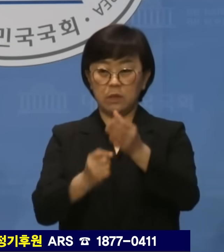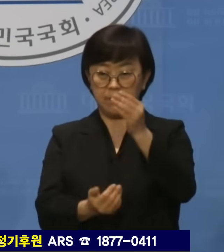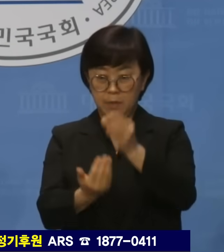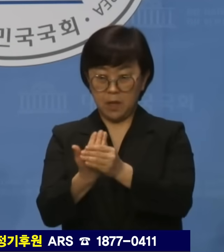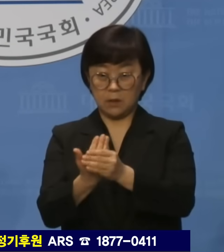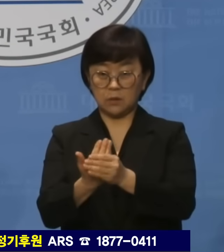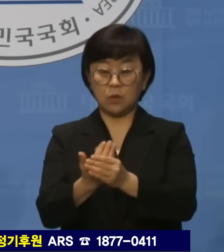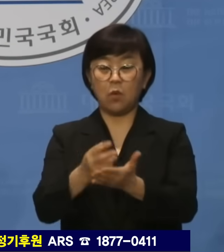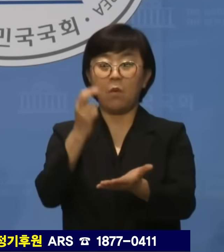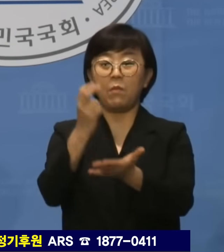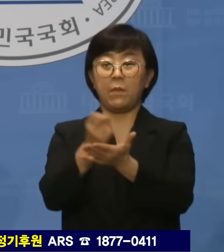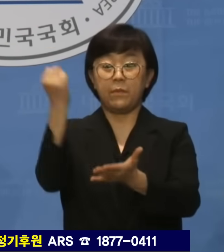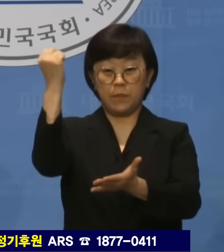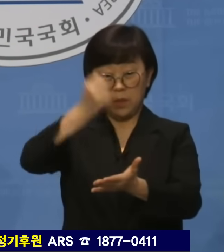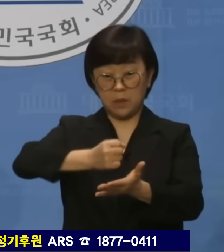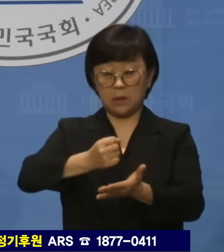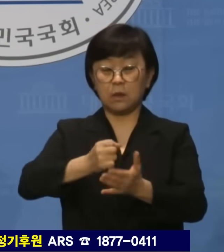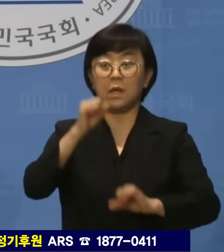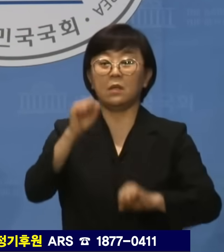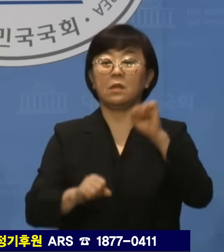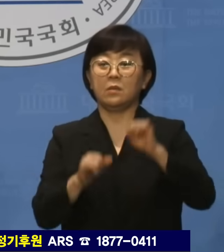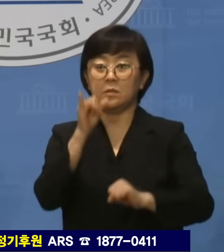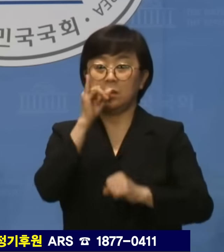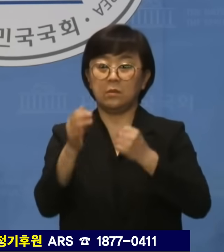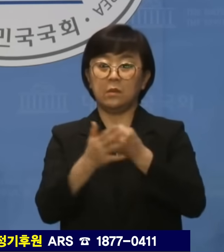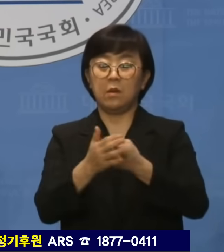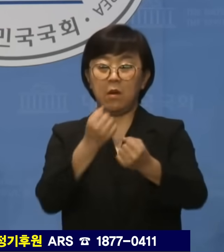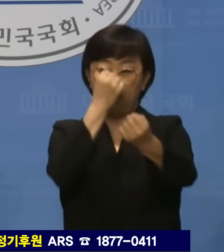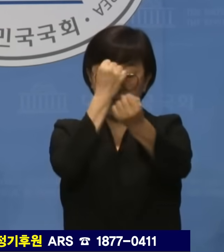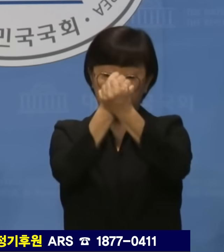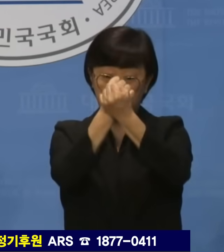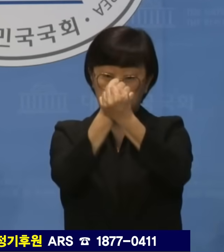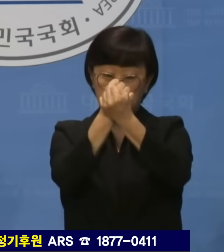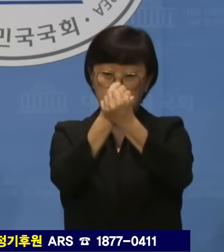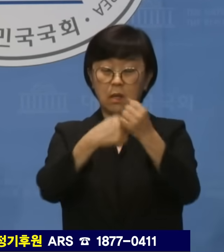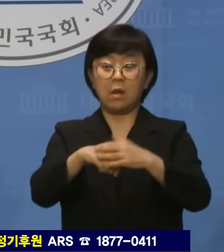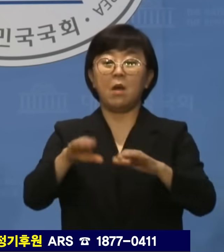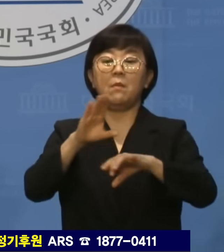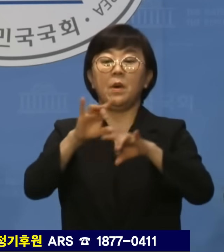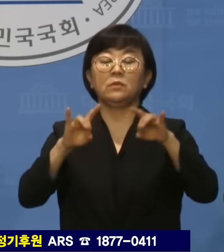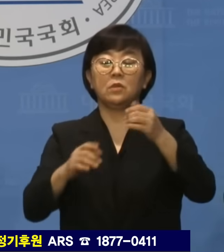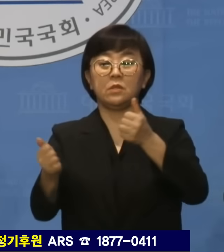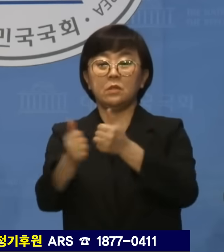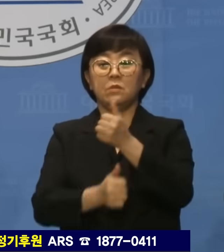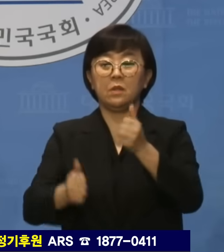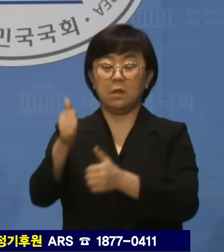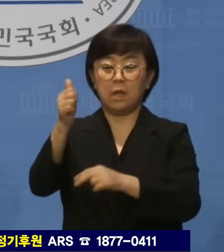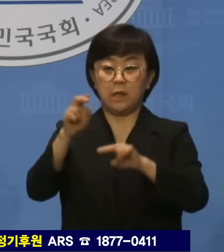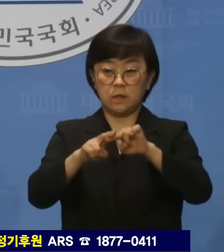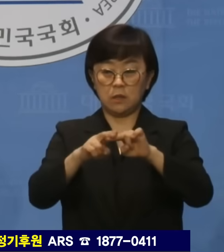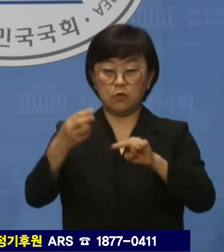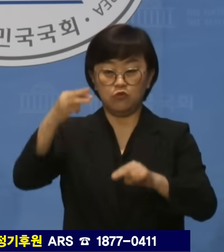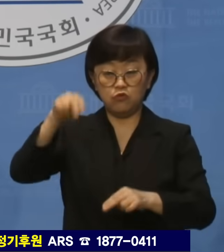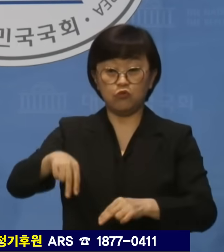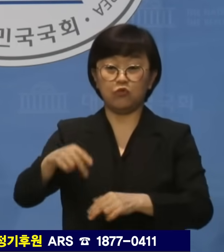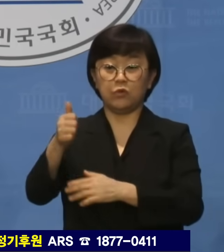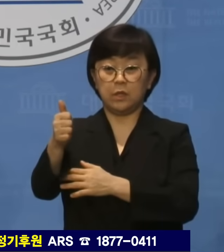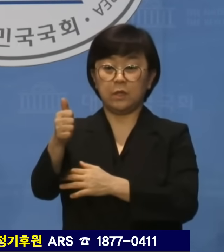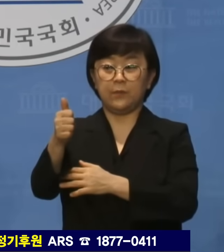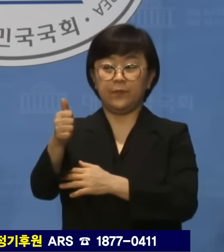등 범법 행위를 하고서도 뻔뻔하게 방심위원장 자리에 앉아있는 유일임